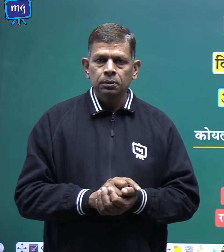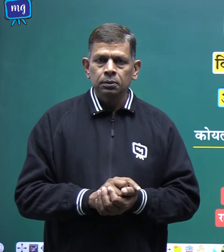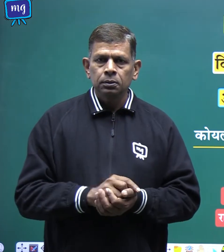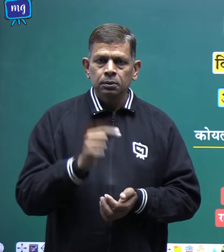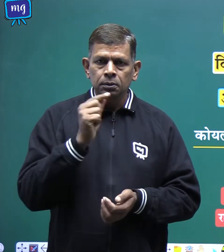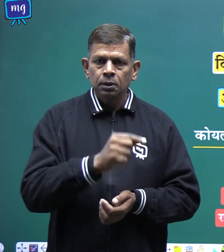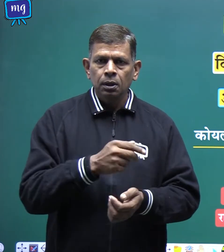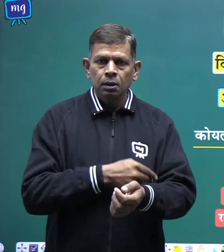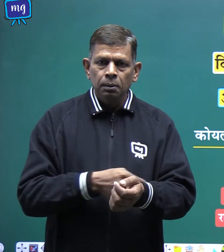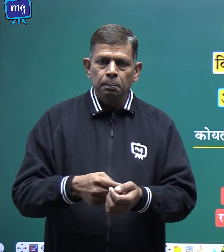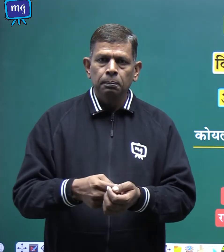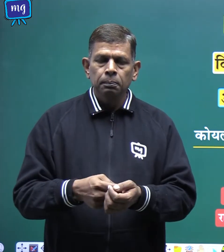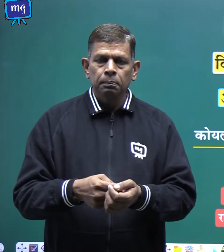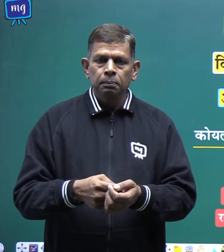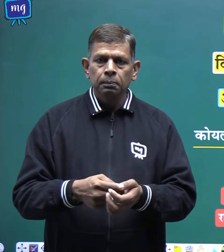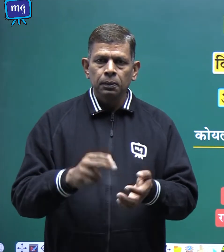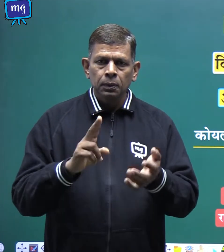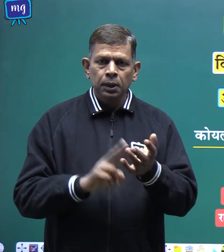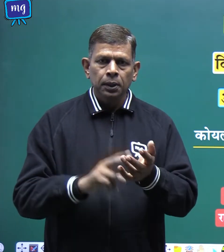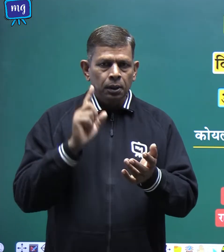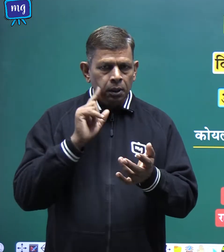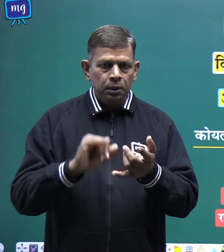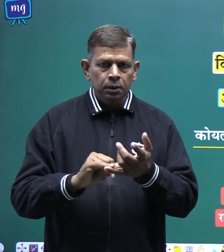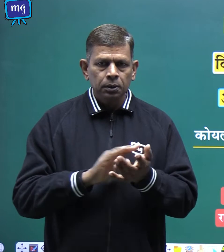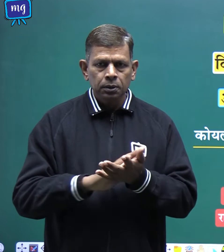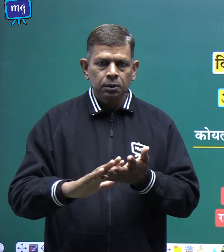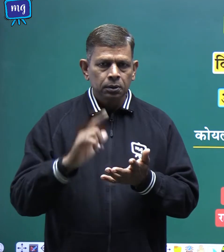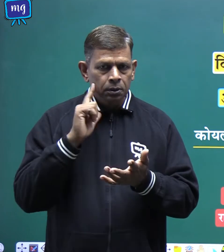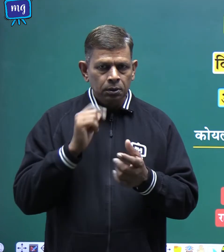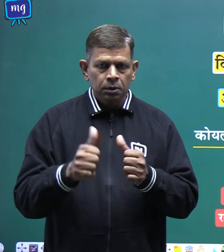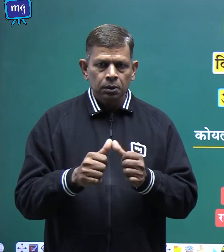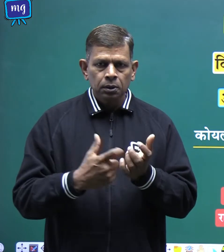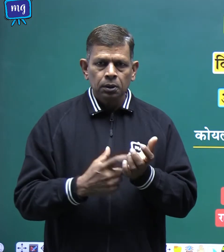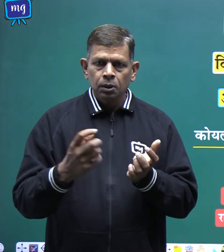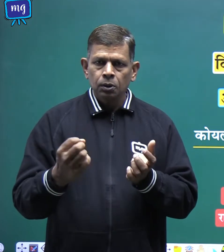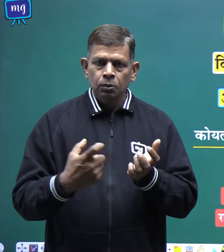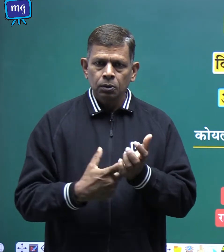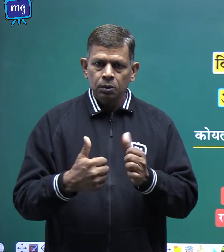मेरा नाम निशि अरोड़ा है